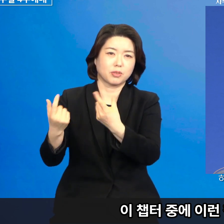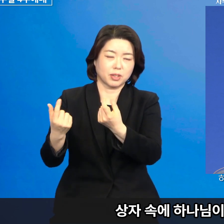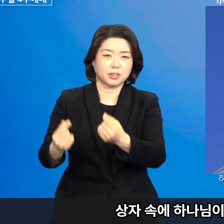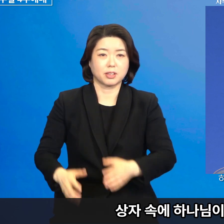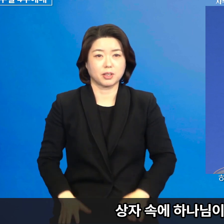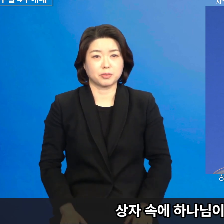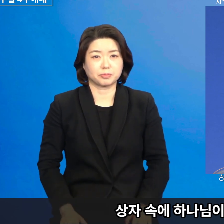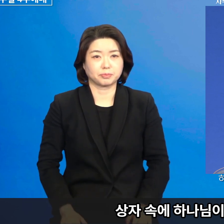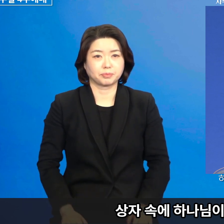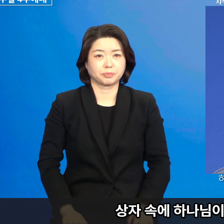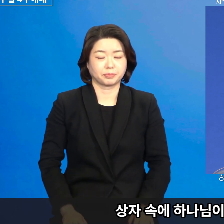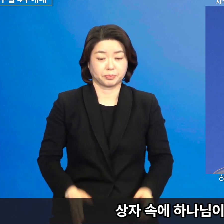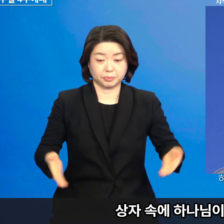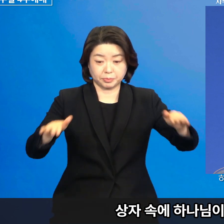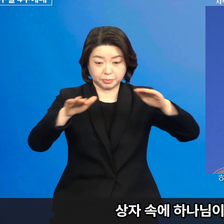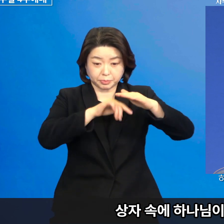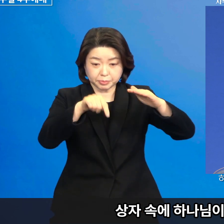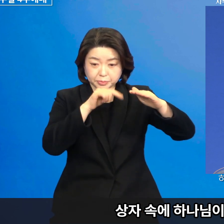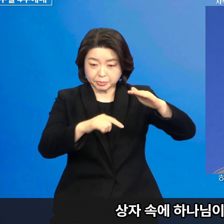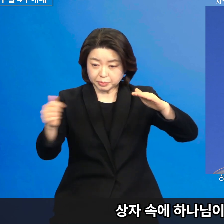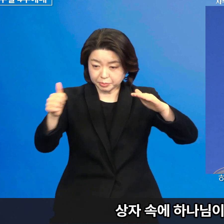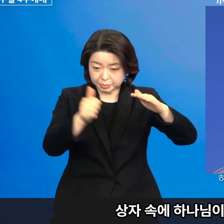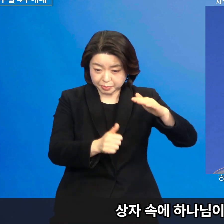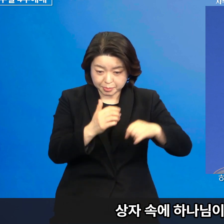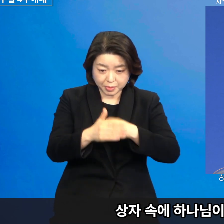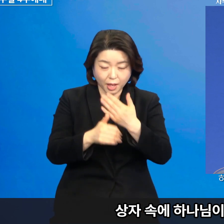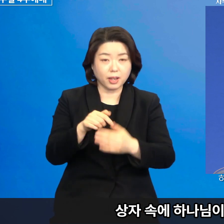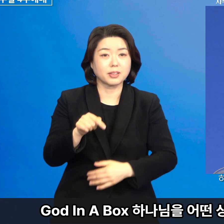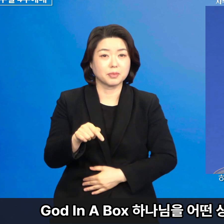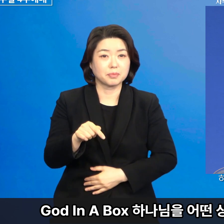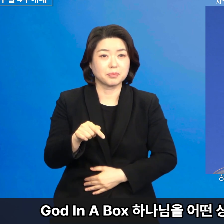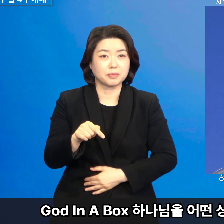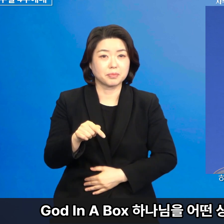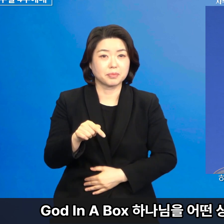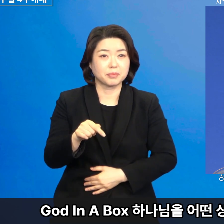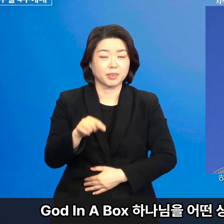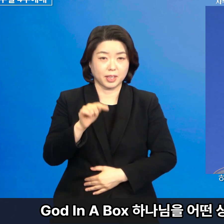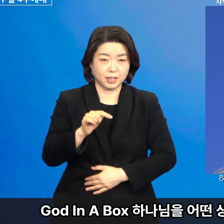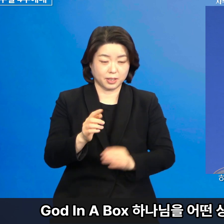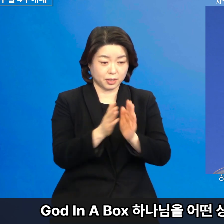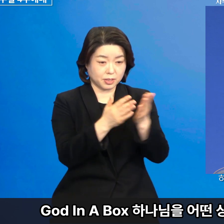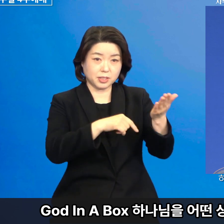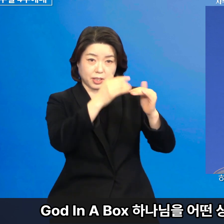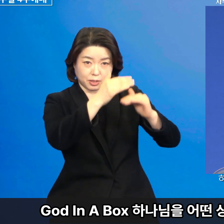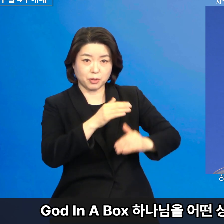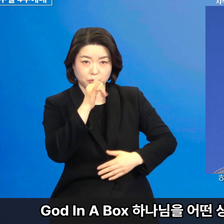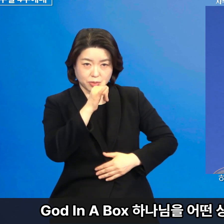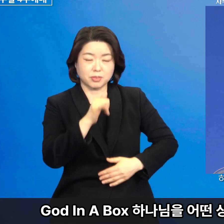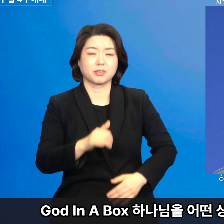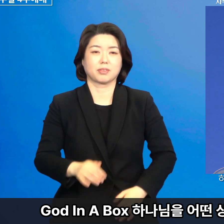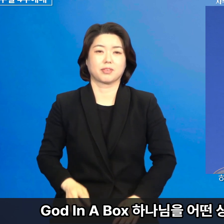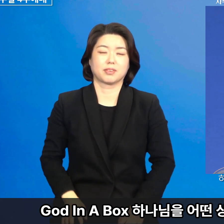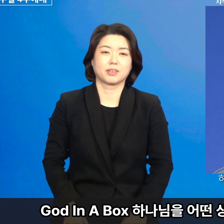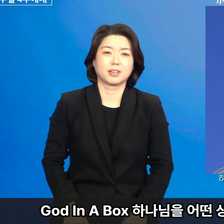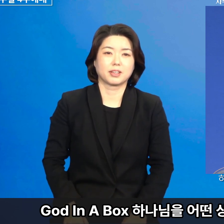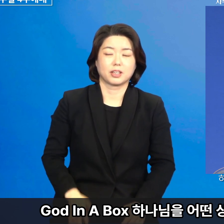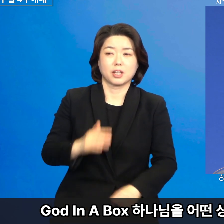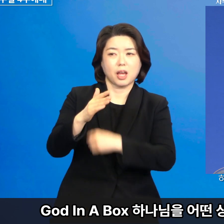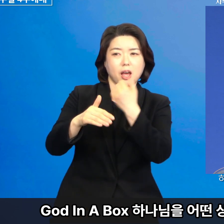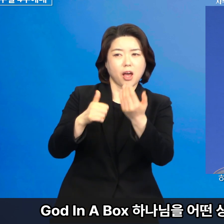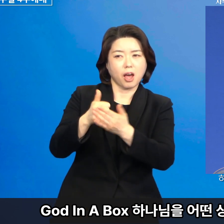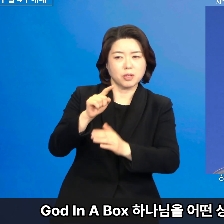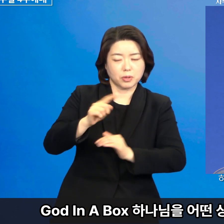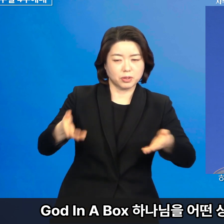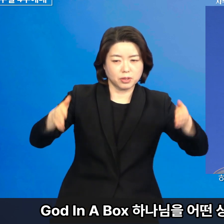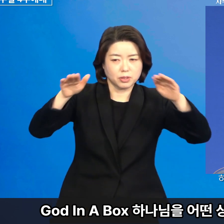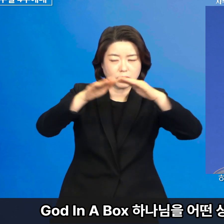나옵니다. 상자 속에 하나님이란 챕터가 있어요. God in a box. 하나님 어떤